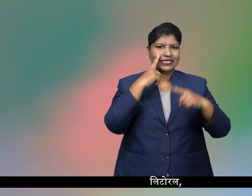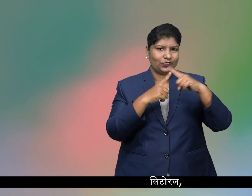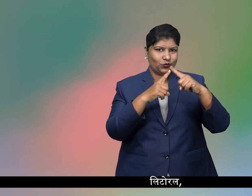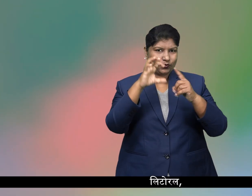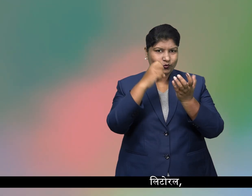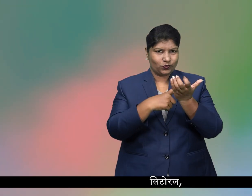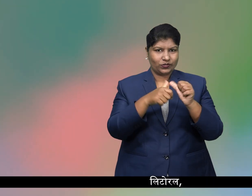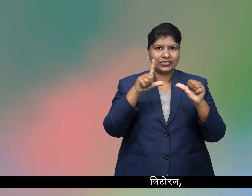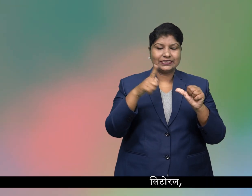लिटोरल,